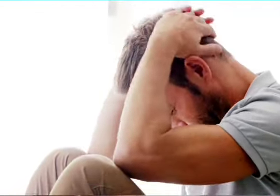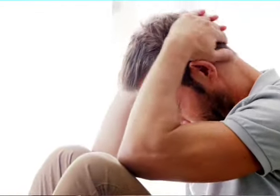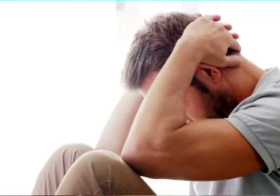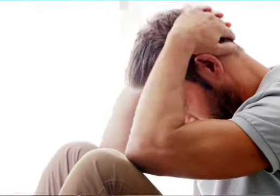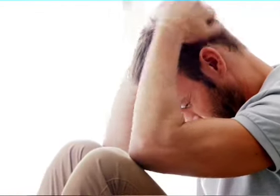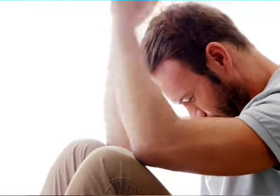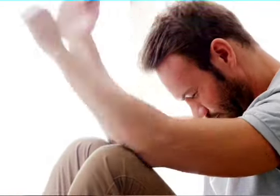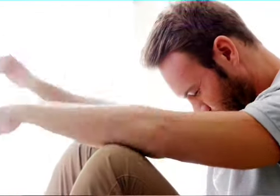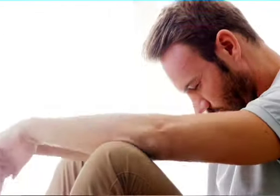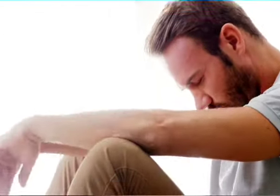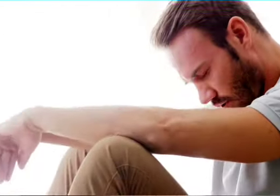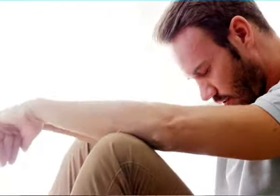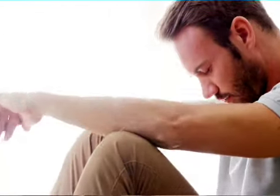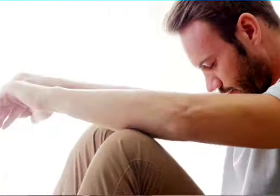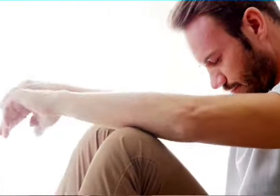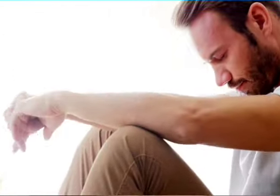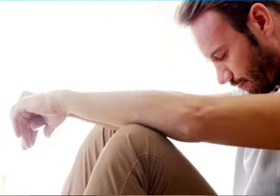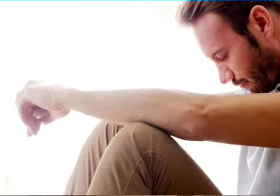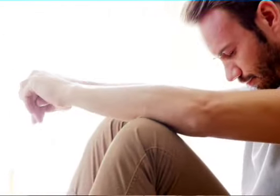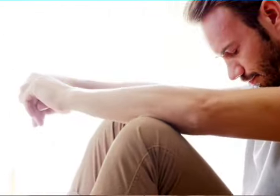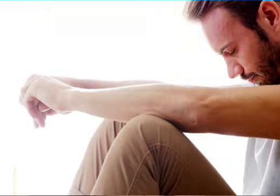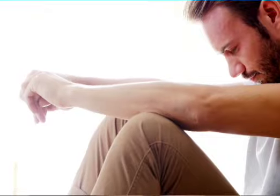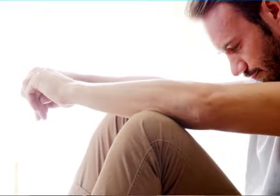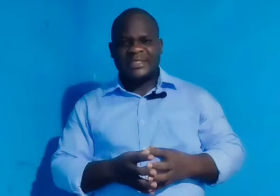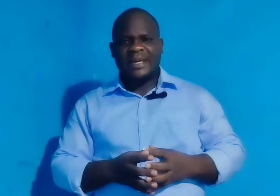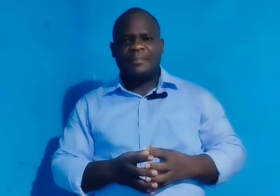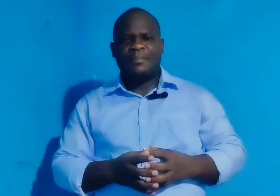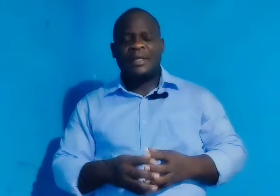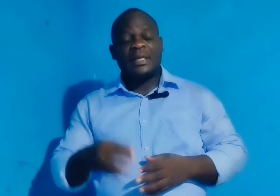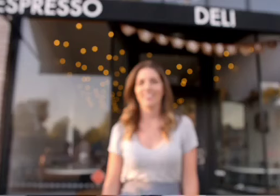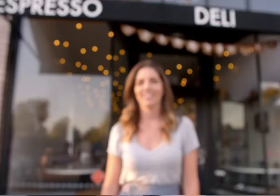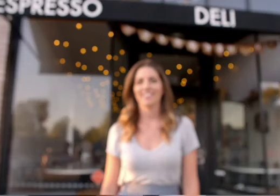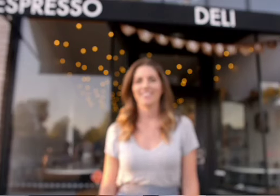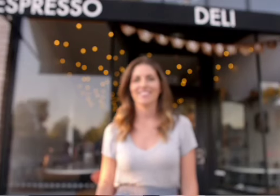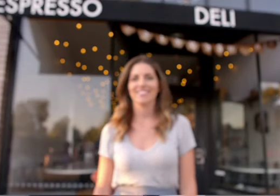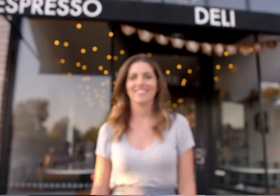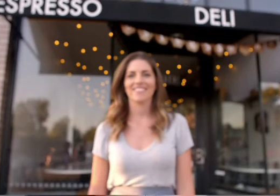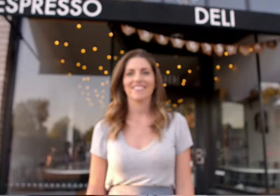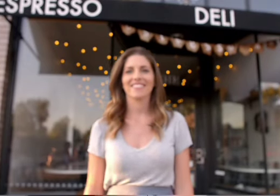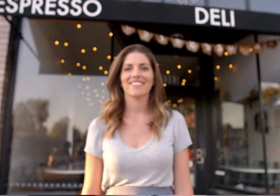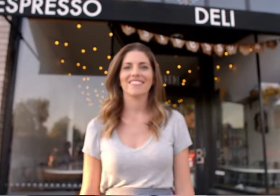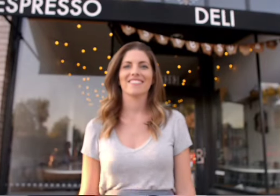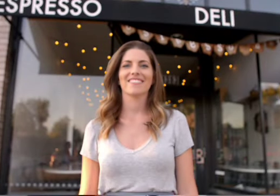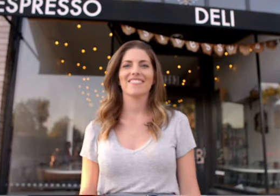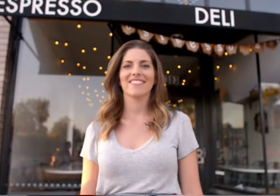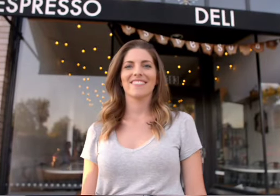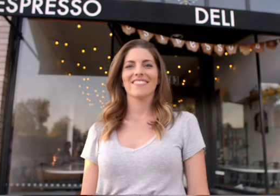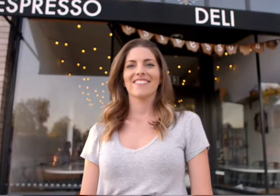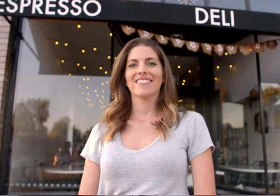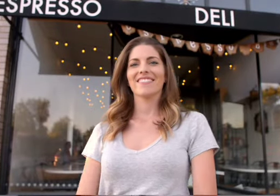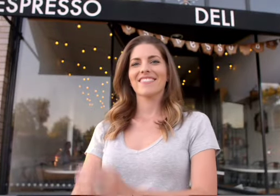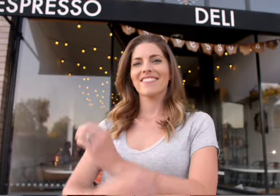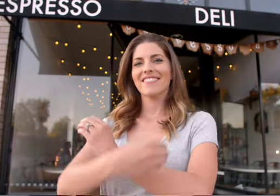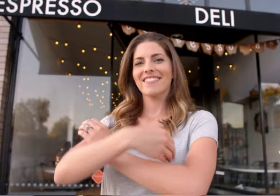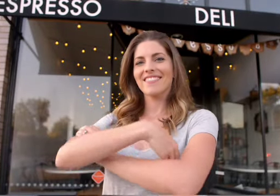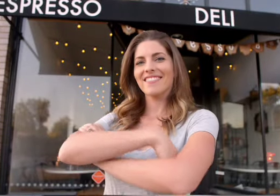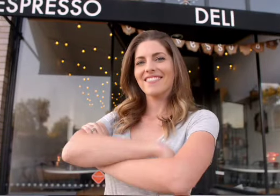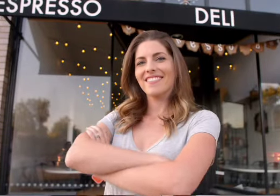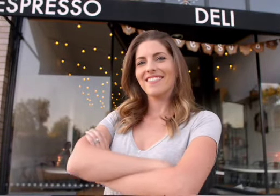Kwanje unonekana unataba samu Lakini kwa ndani unalia Hini kwa sababu dunia